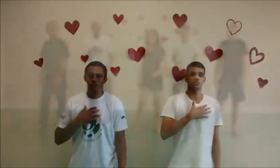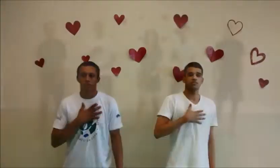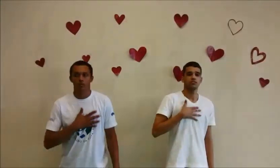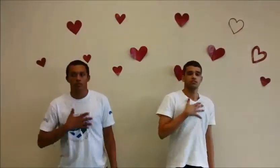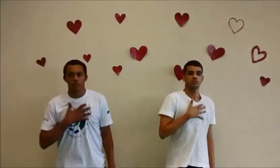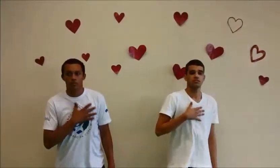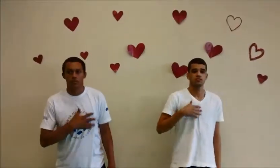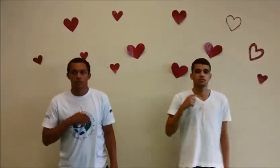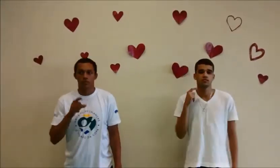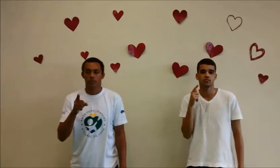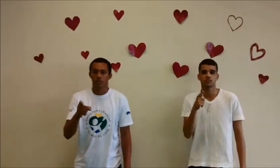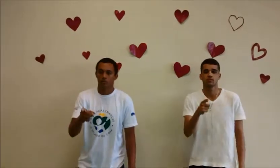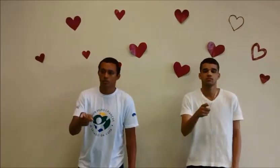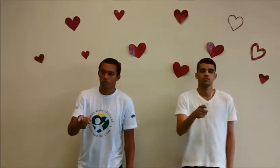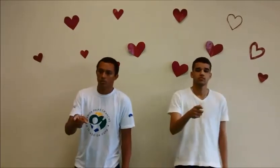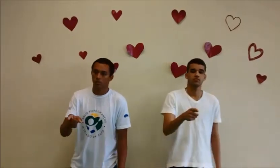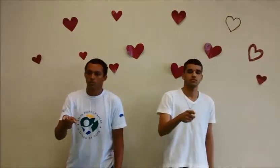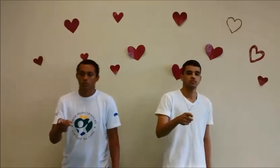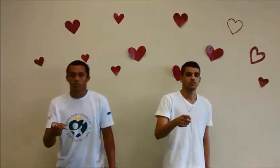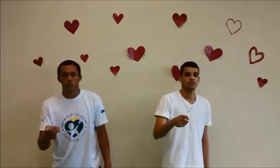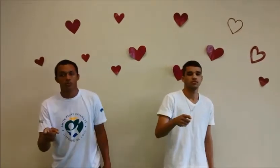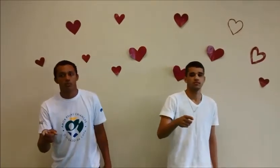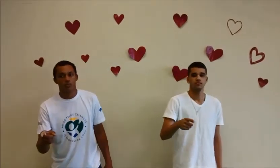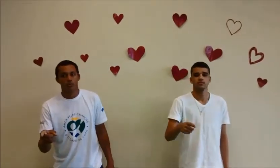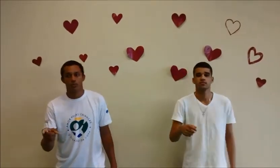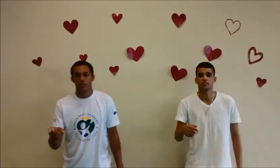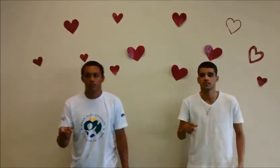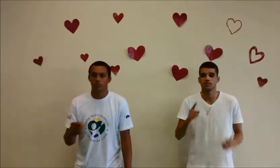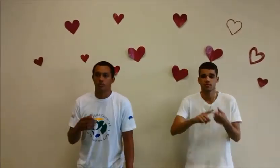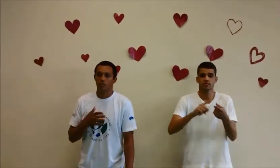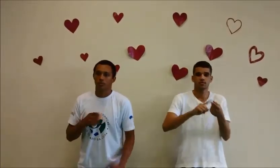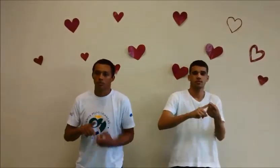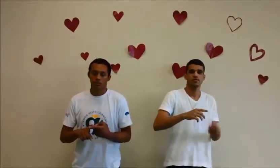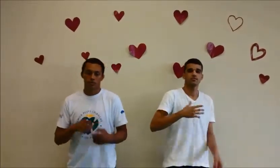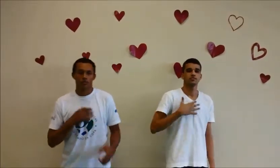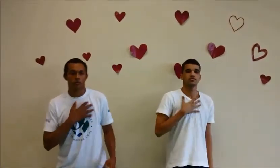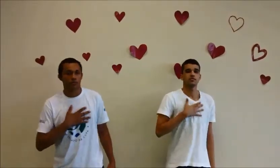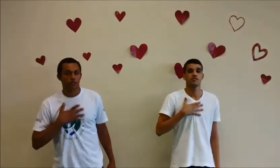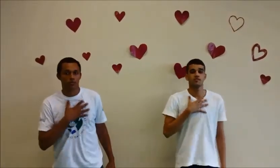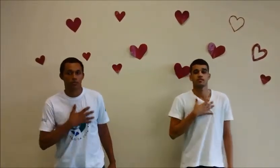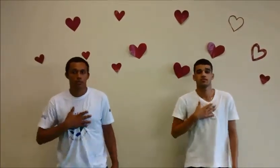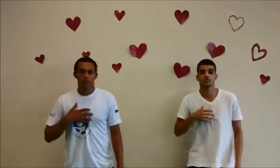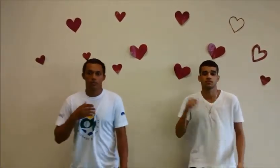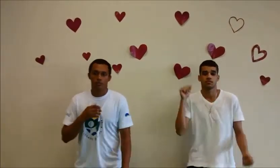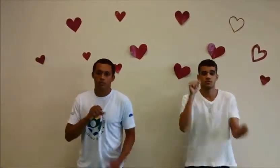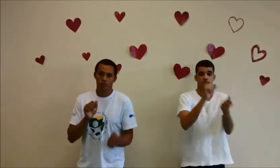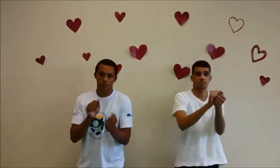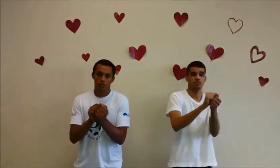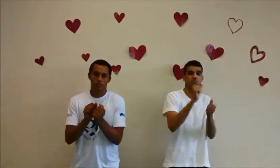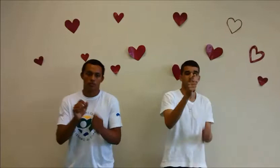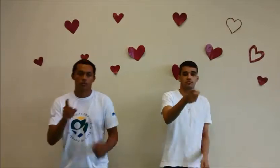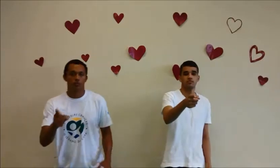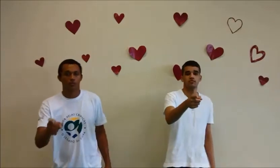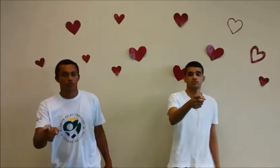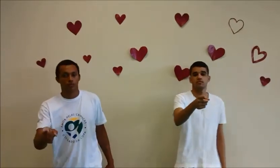Eu gosto de você e gosto de ficar com